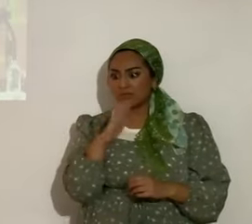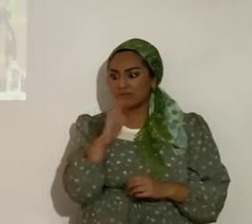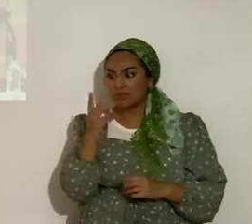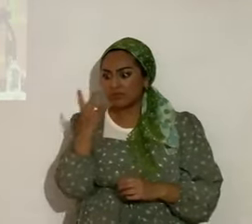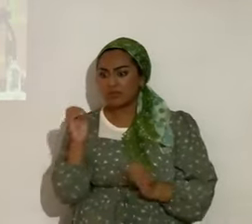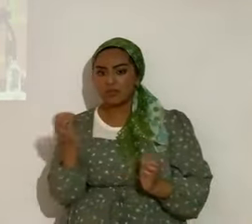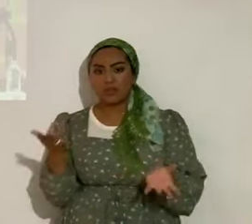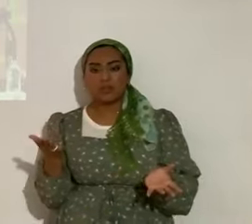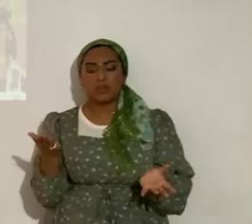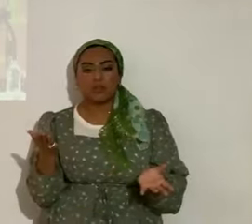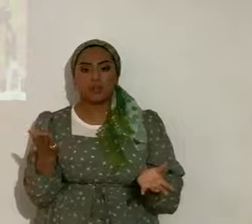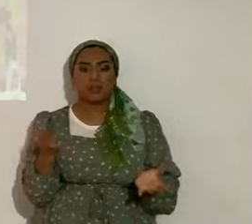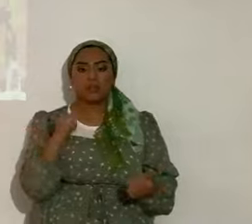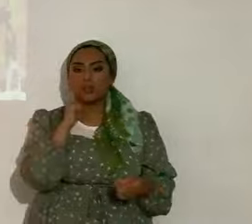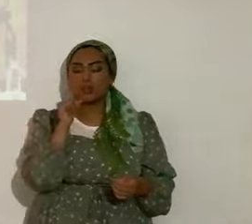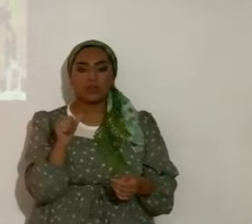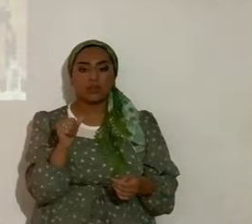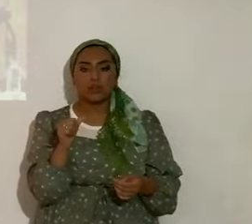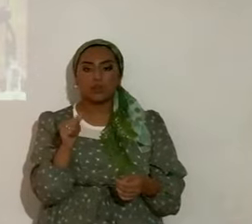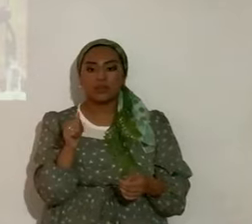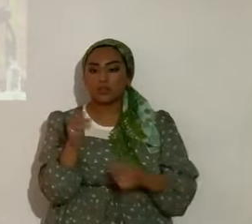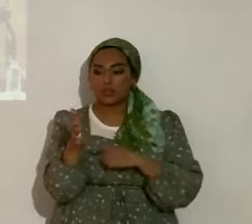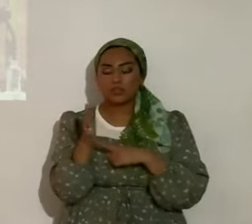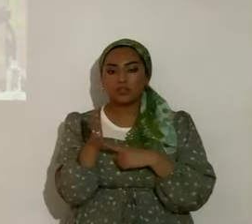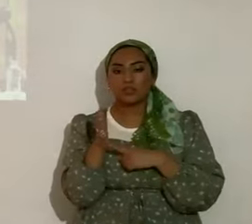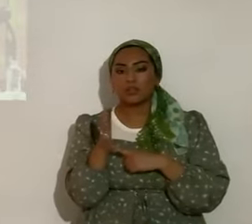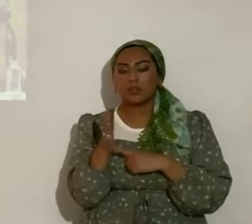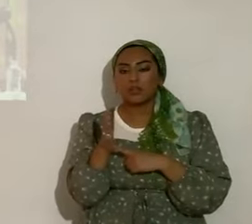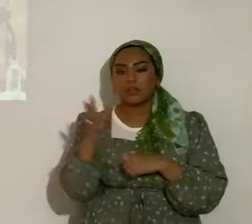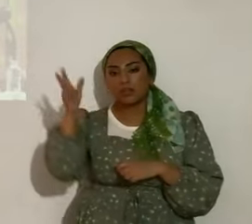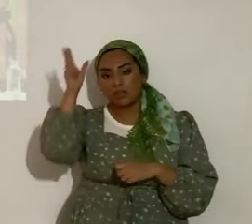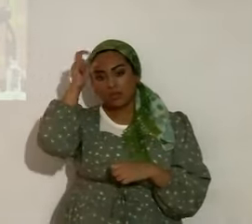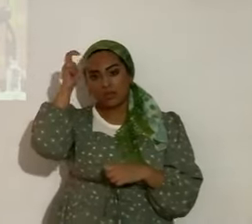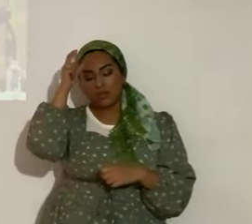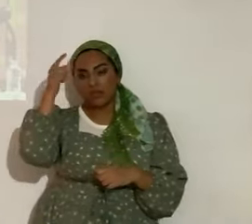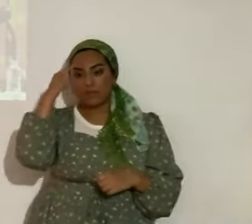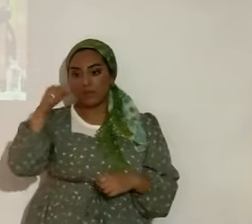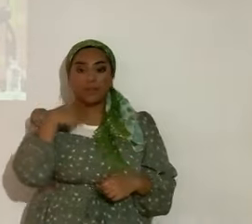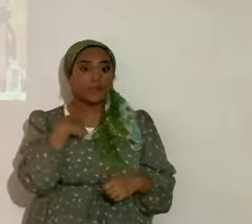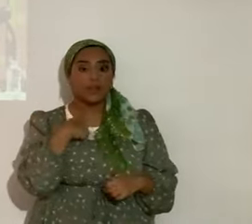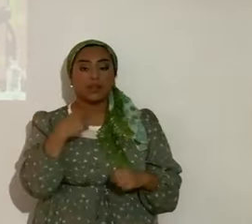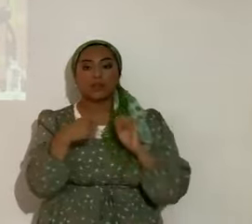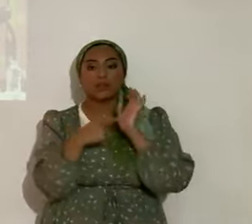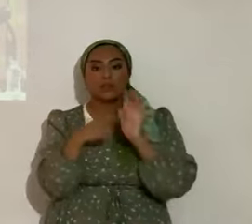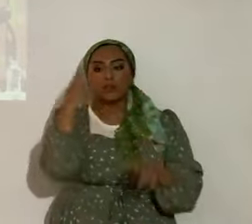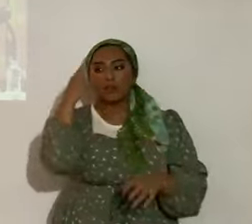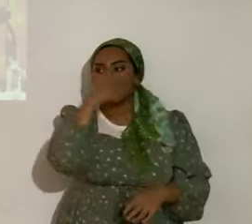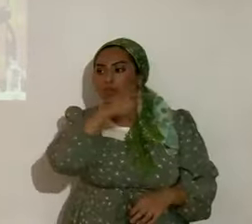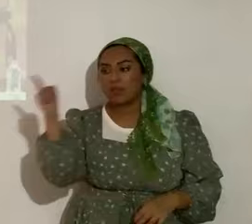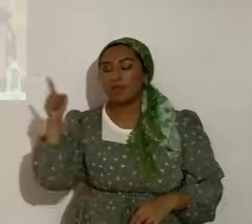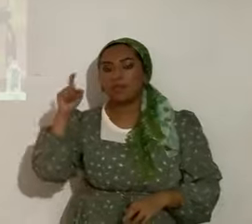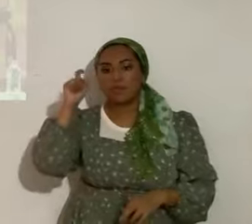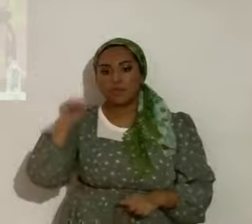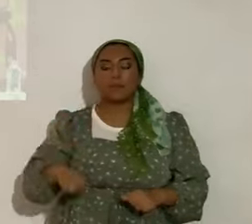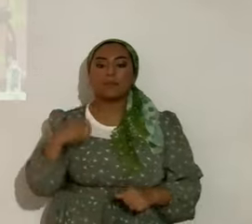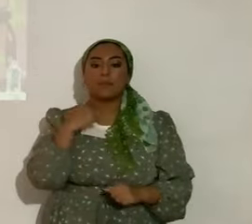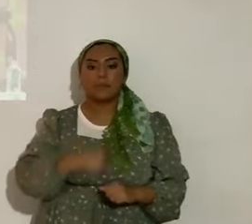porque no era la muestra del duende, del demonio, para mí, sino para ellos, para que se